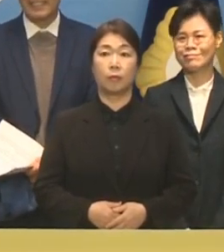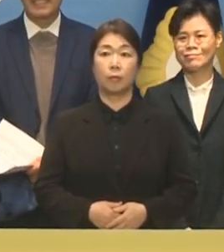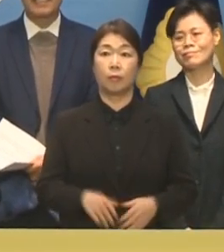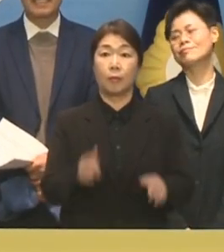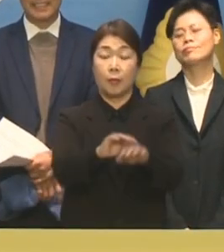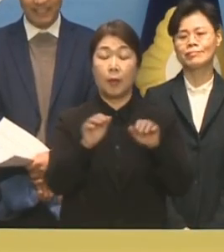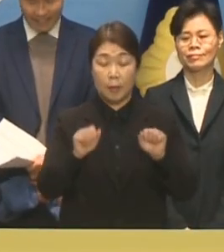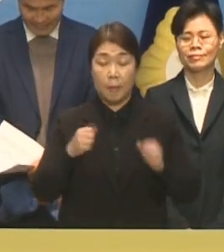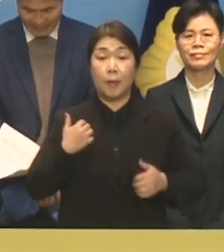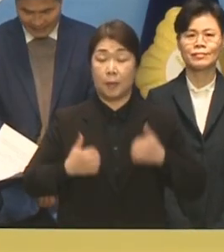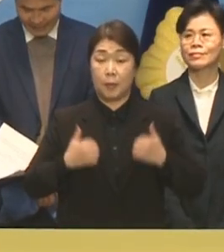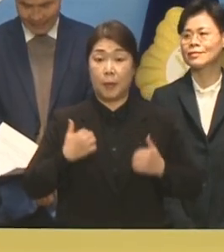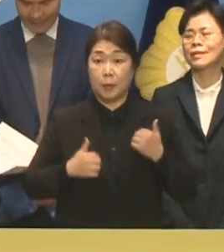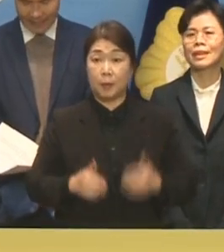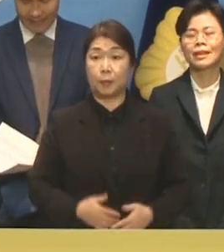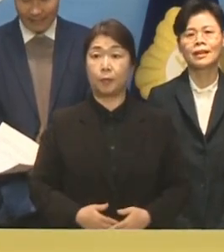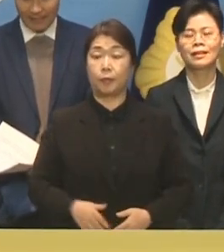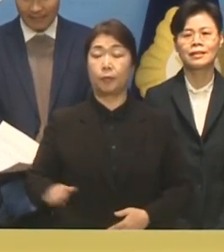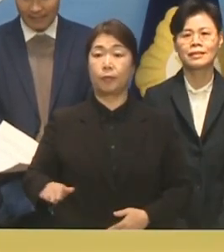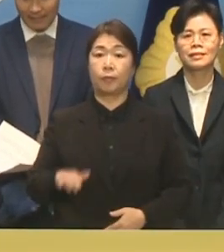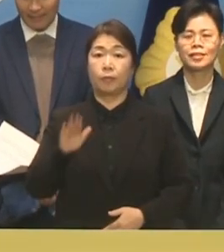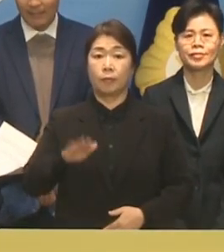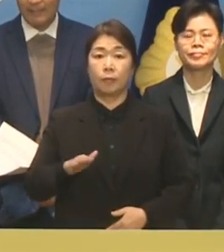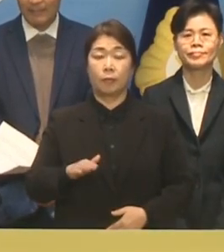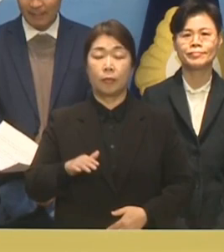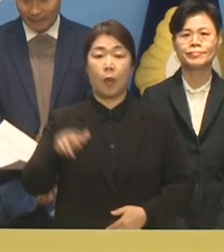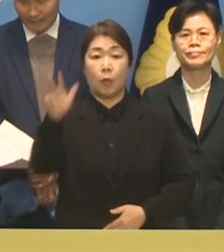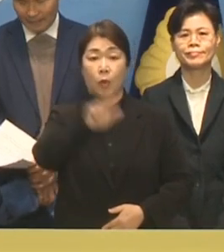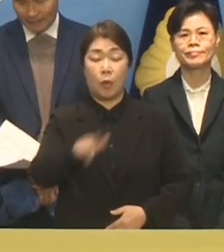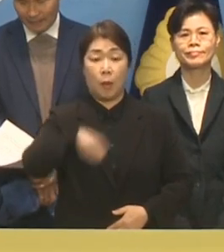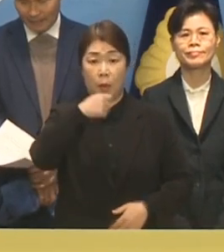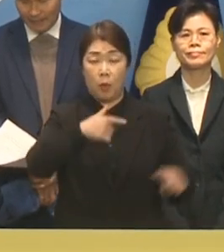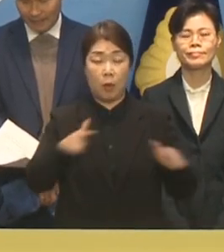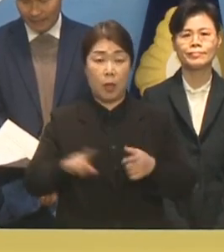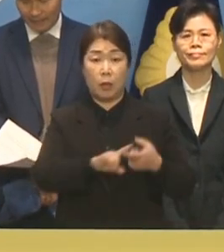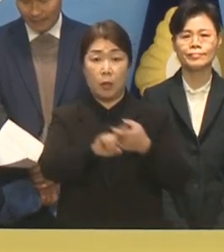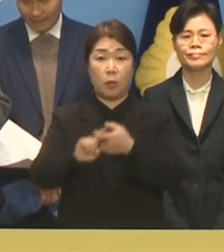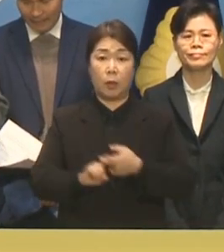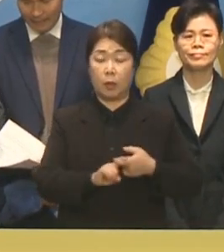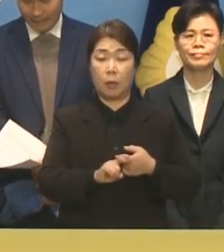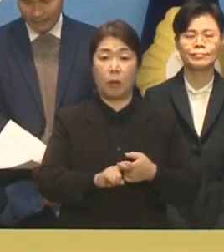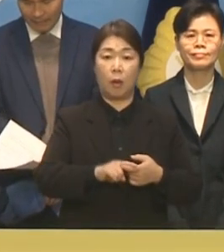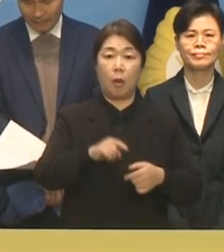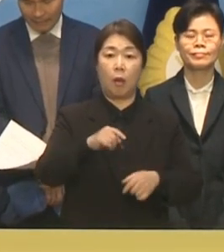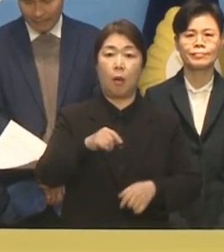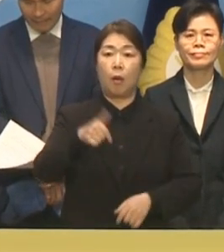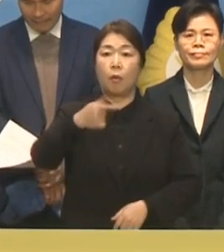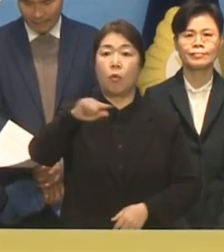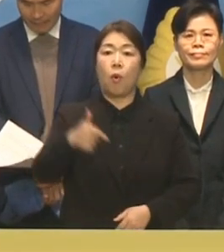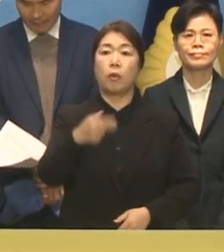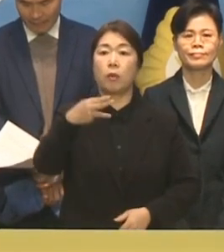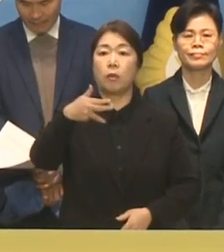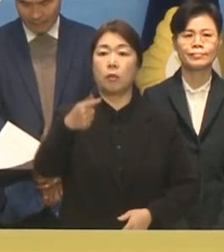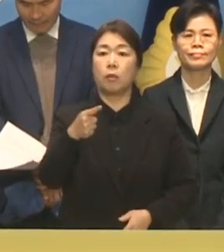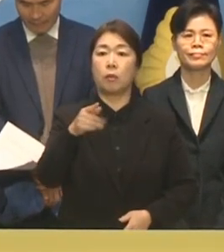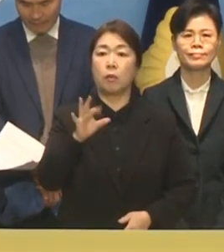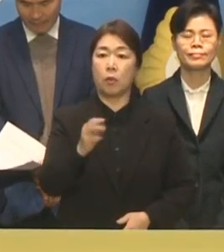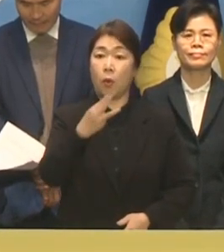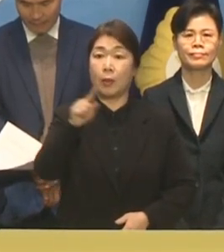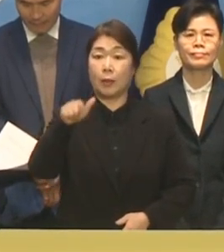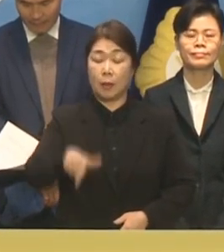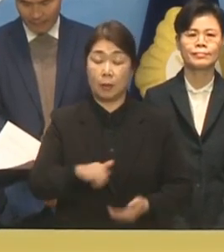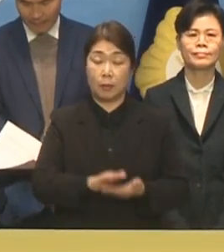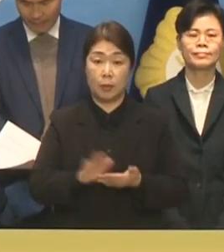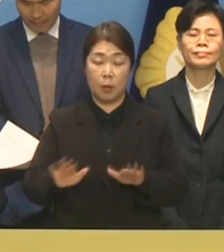예, 반갑습니다. 저는 전국 먹거리연대의 건종탁이라고 합니다. 오늘